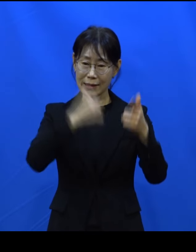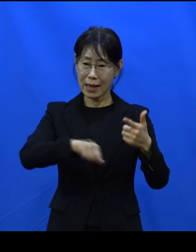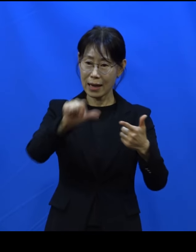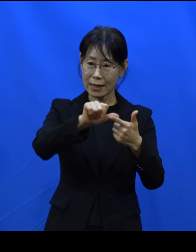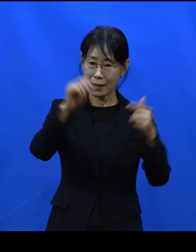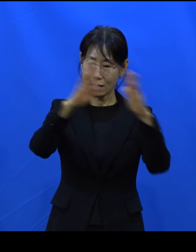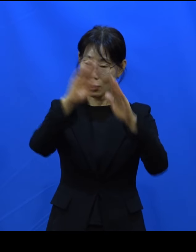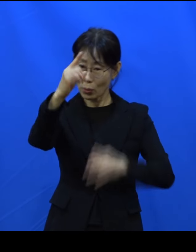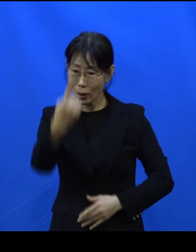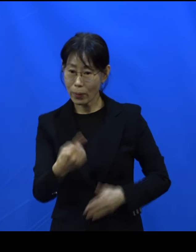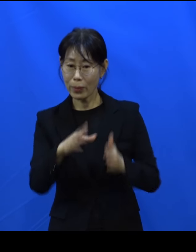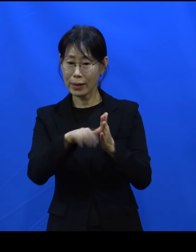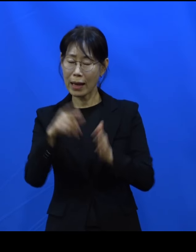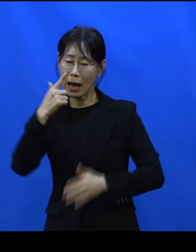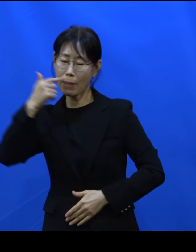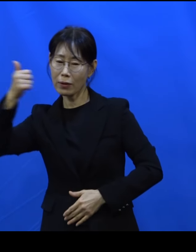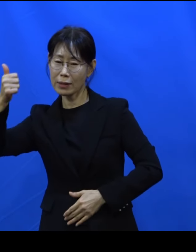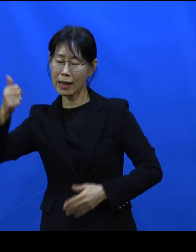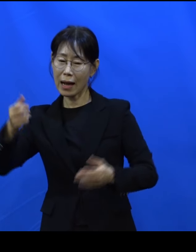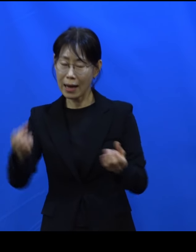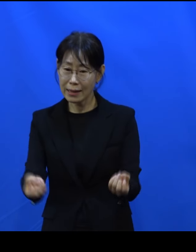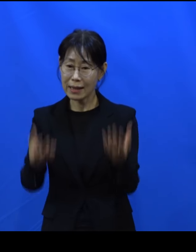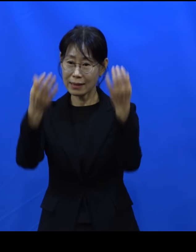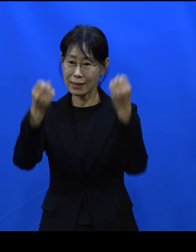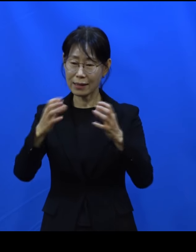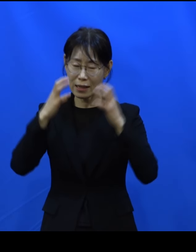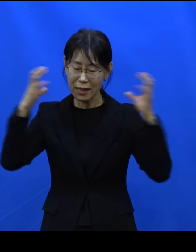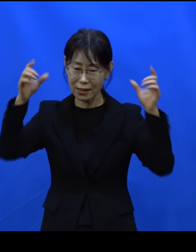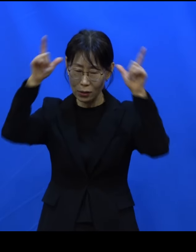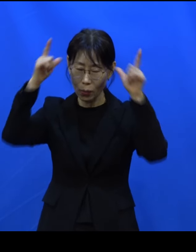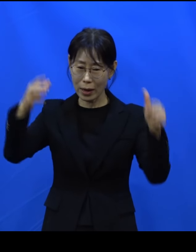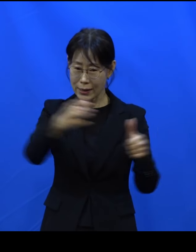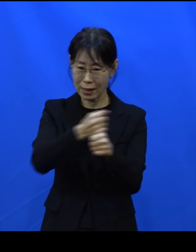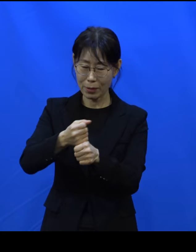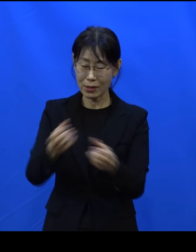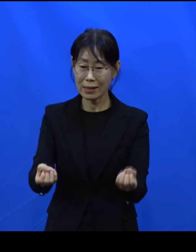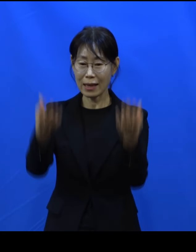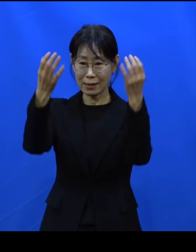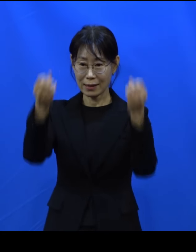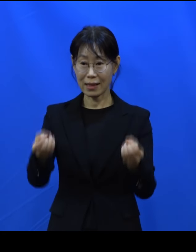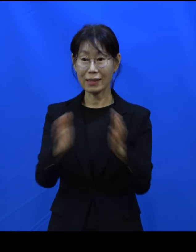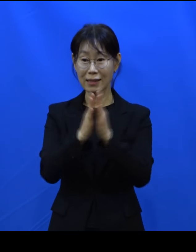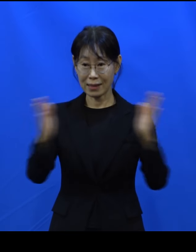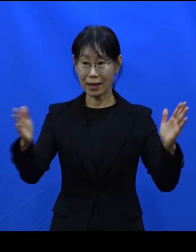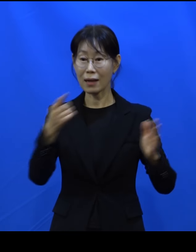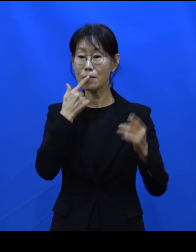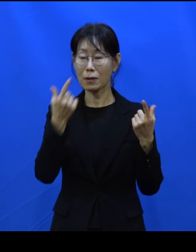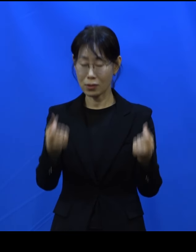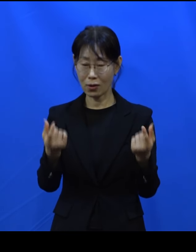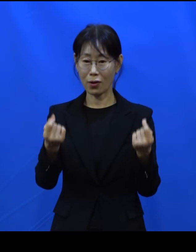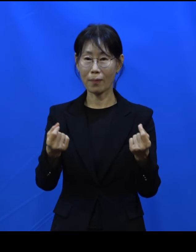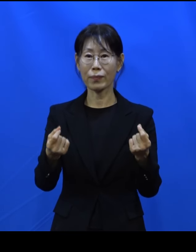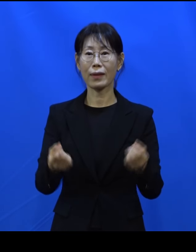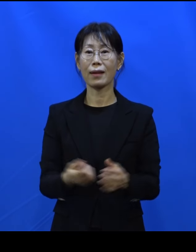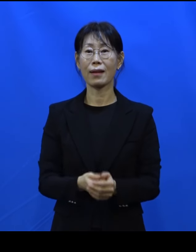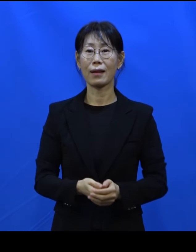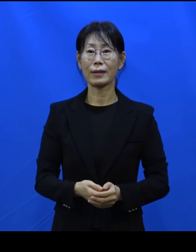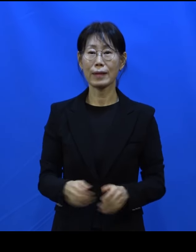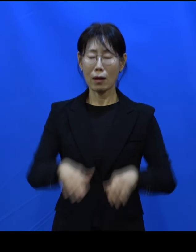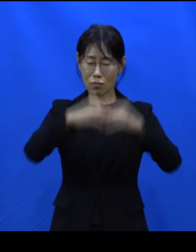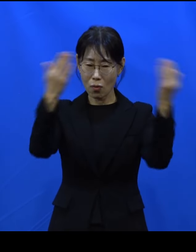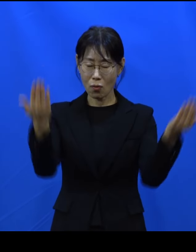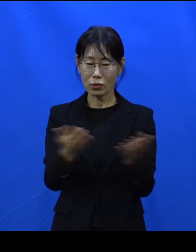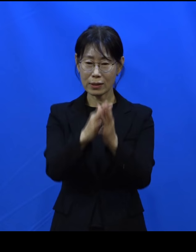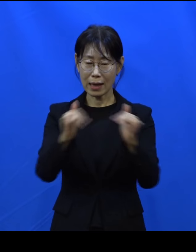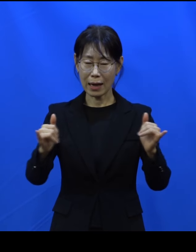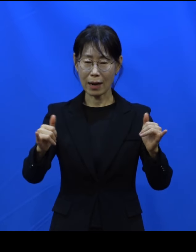살진 송아지를 잡아서. 그래서 이 축제와 기쁨의 자리에 신랑과 신부가 아는 모든 사람을